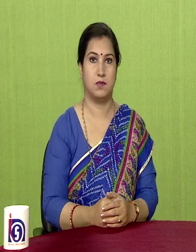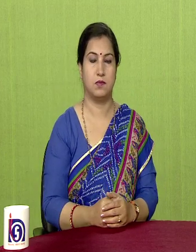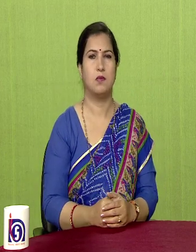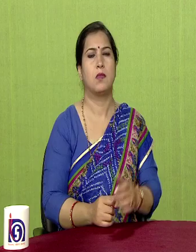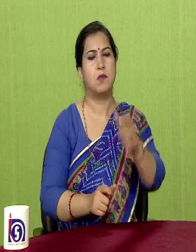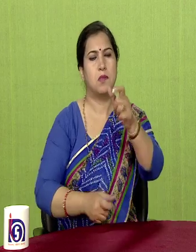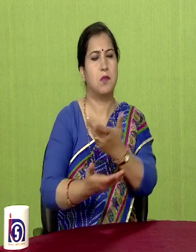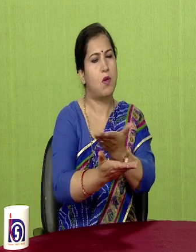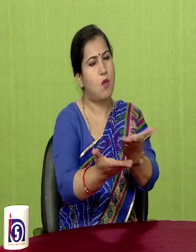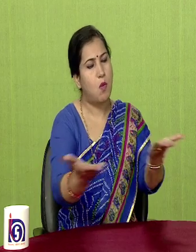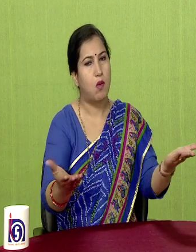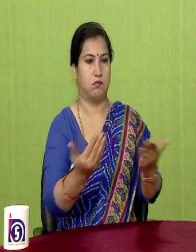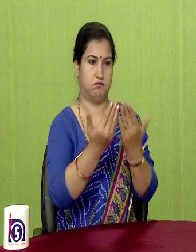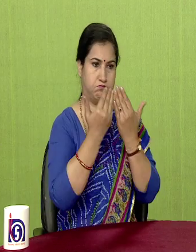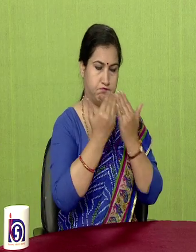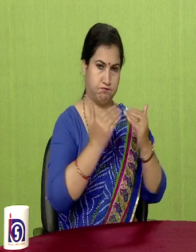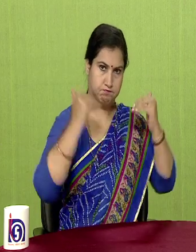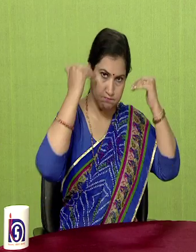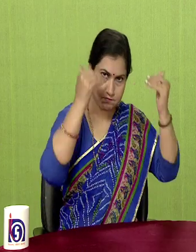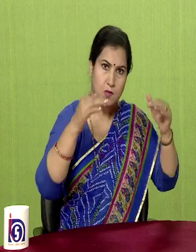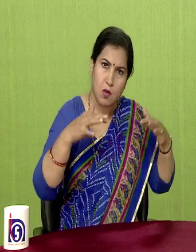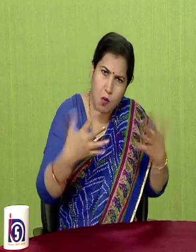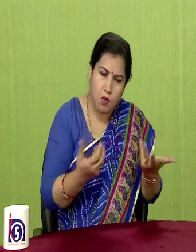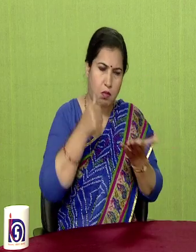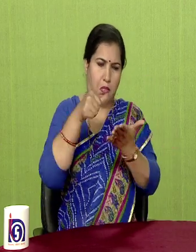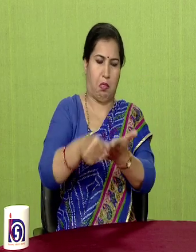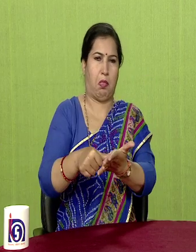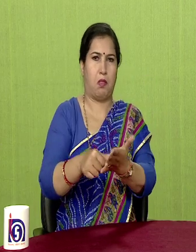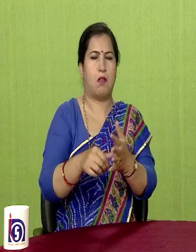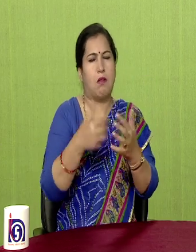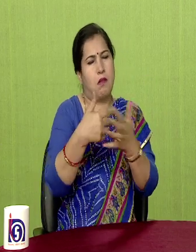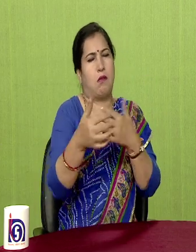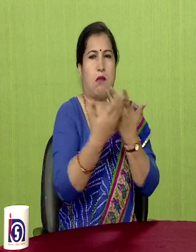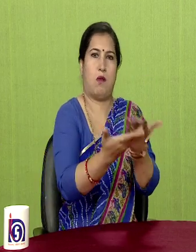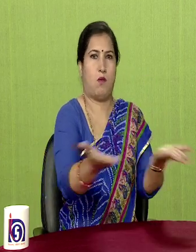पढ़े लिखे हों या अनपढ़ गरीब हों या अमीर,